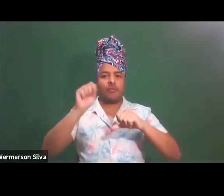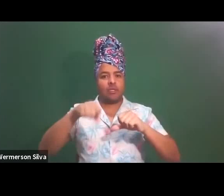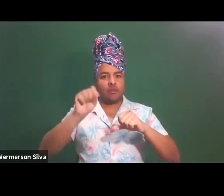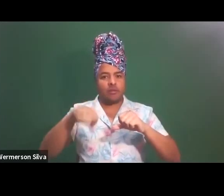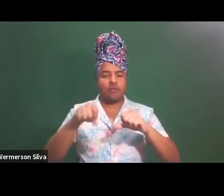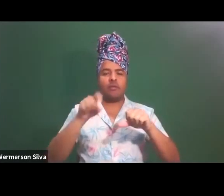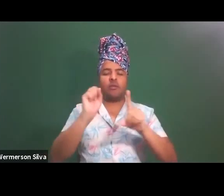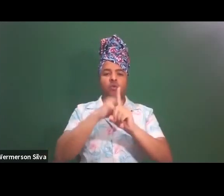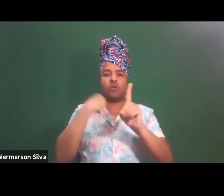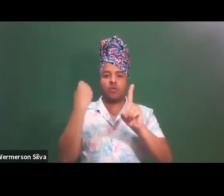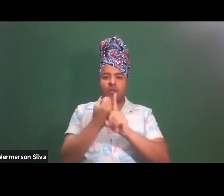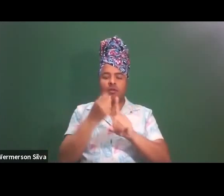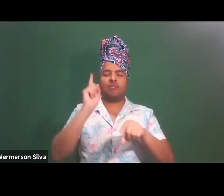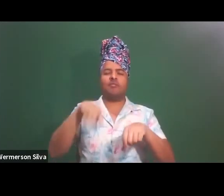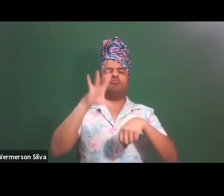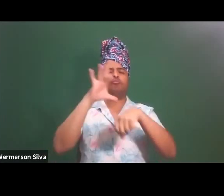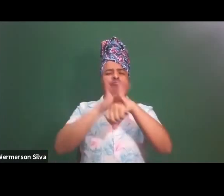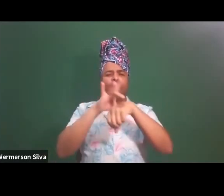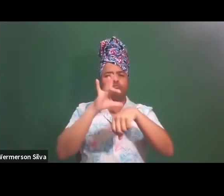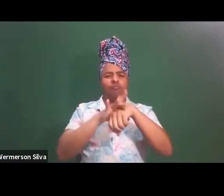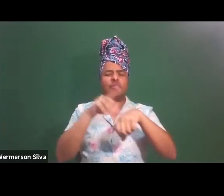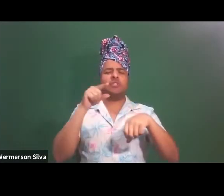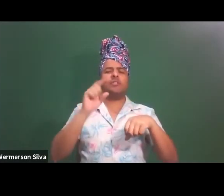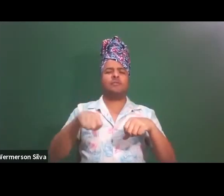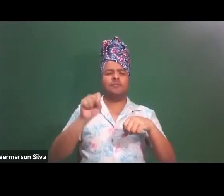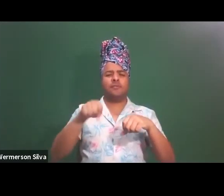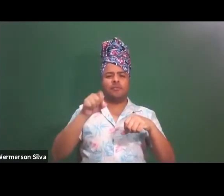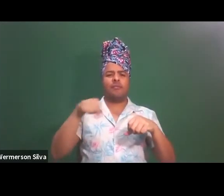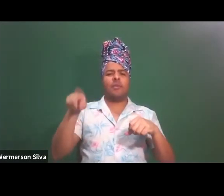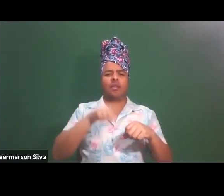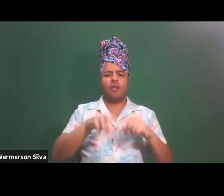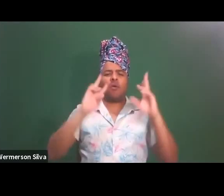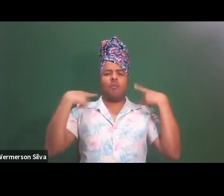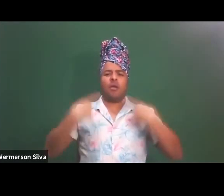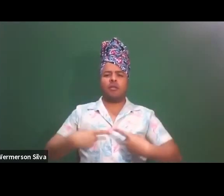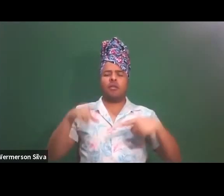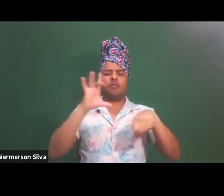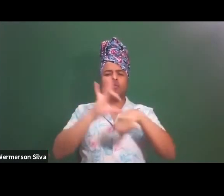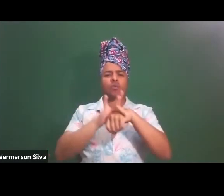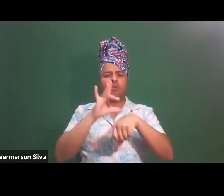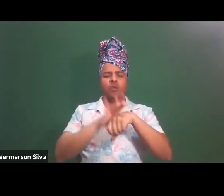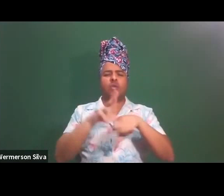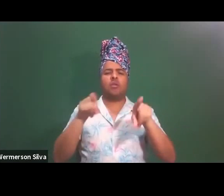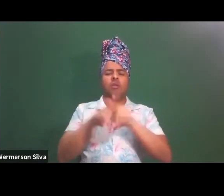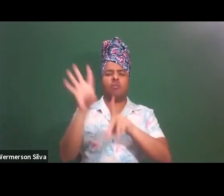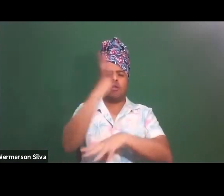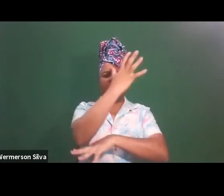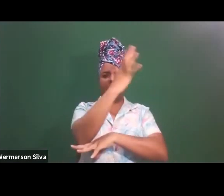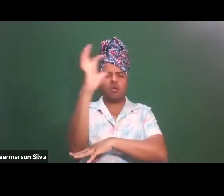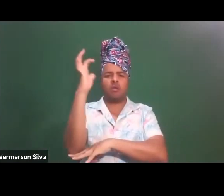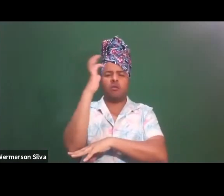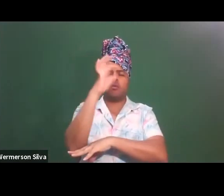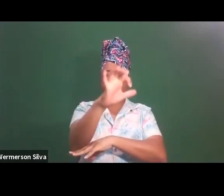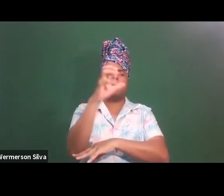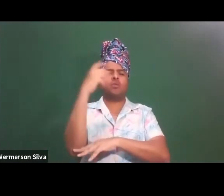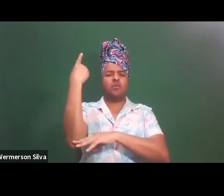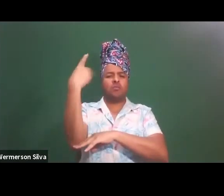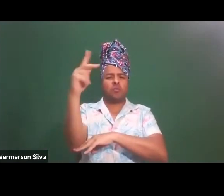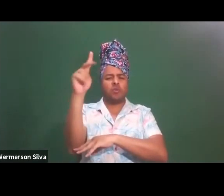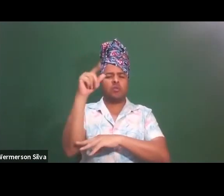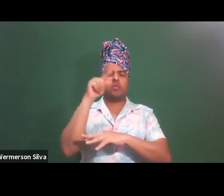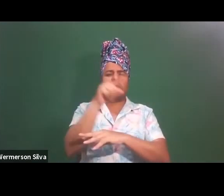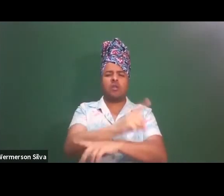sociedade está doente, a humanidade está doente, a natureza está cada vez mais violentada